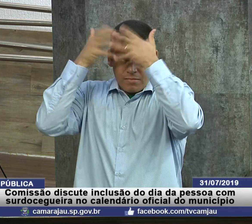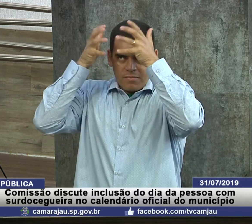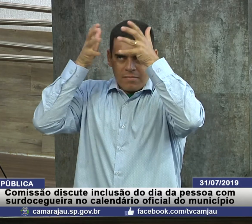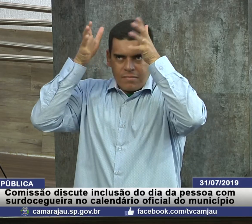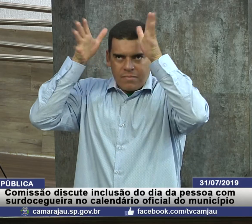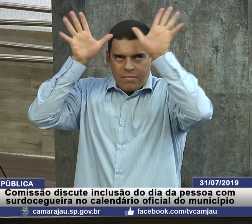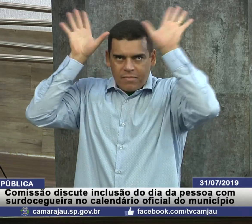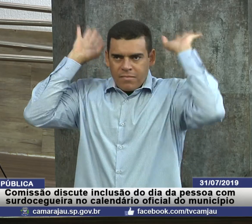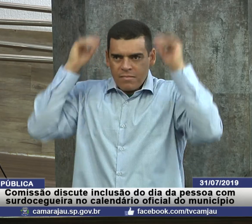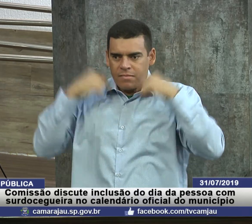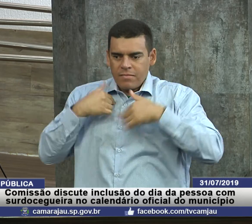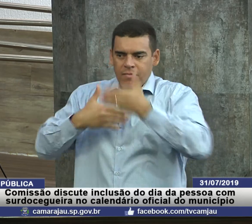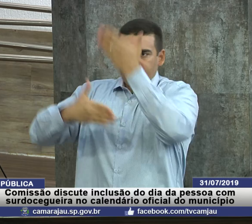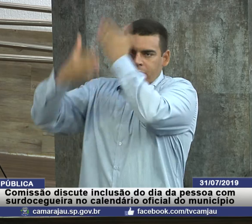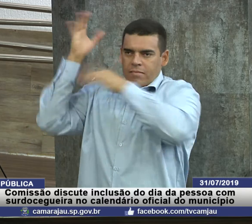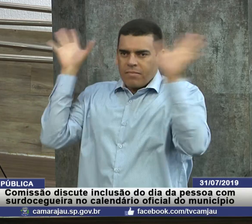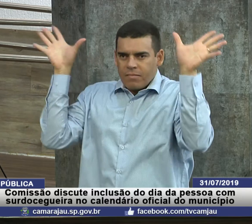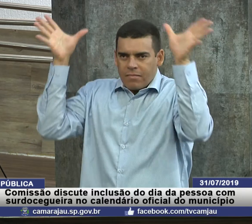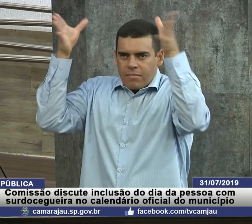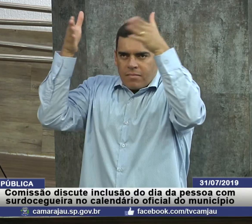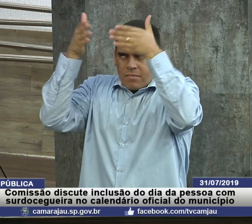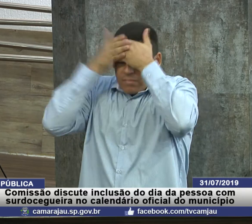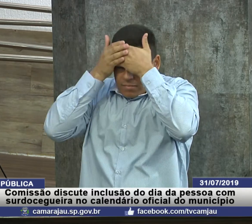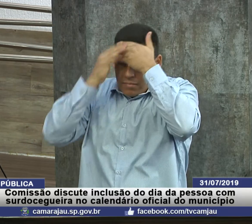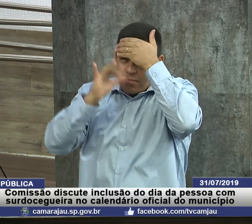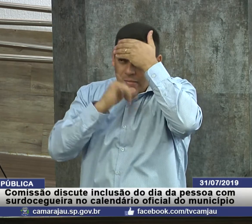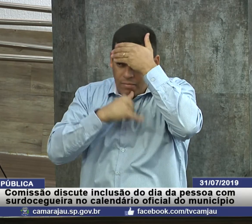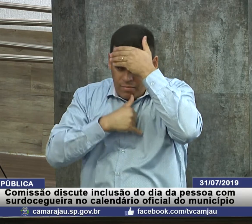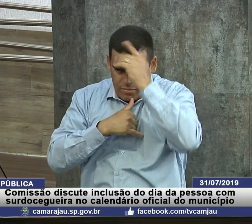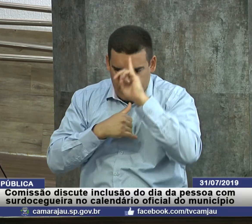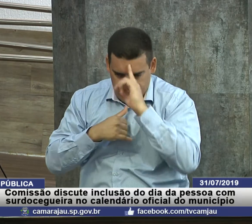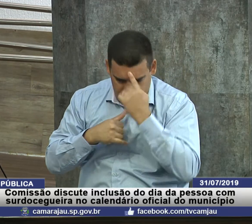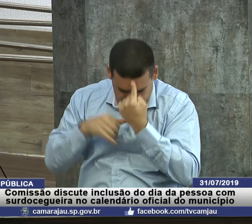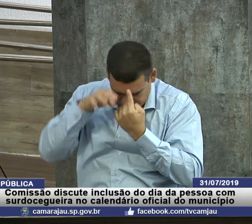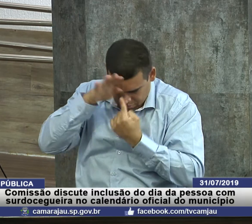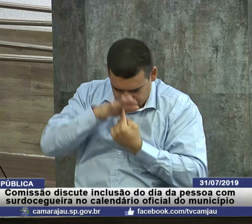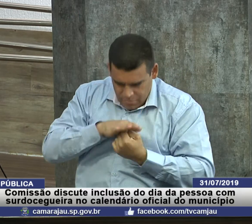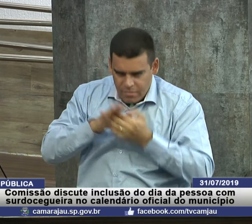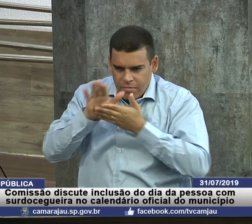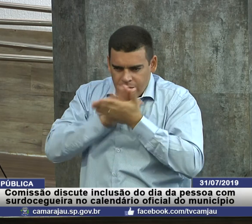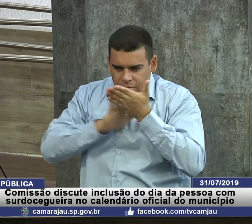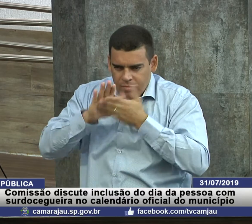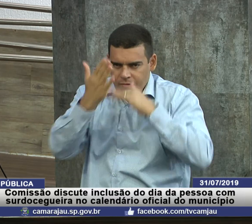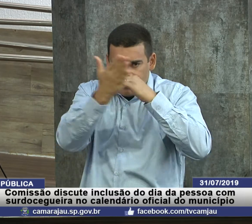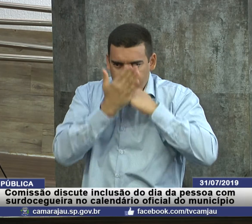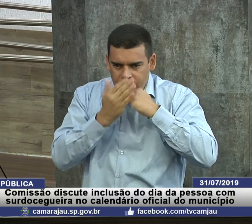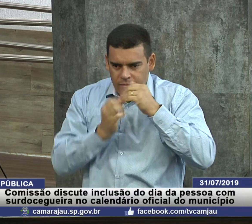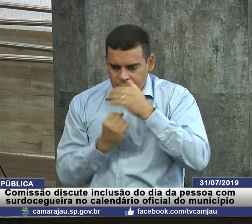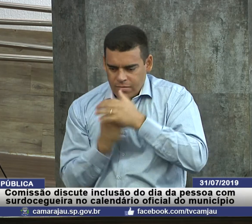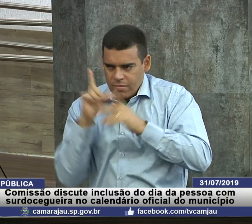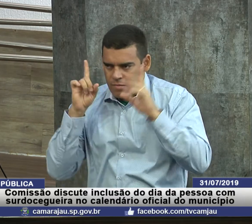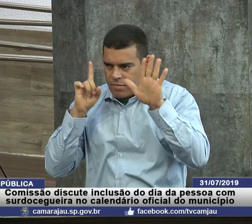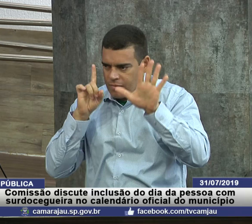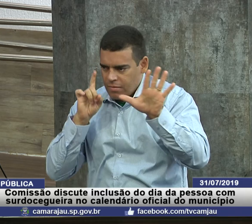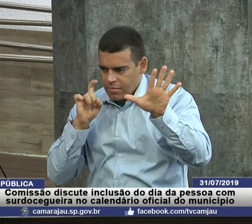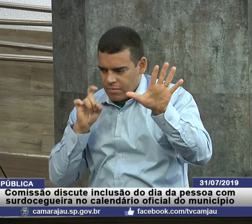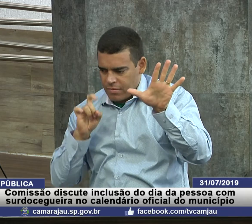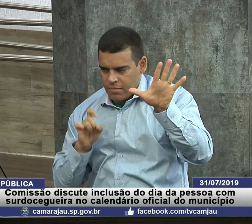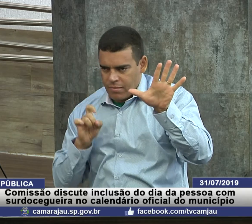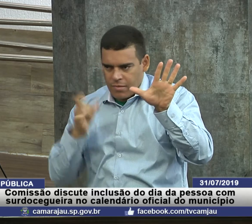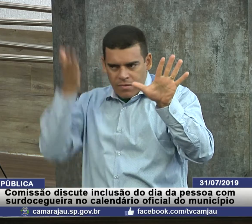pessoas que saibam trabalhar com essas pessoas, para que o surdo cego abra a mente. Eu não quero que as pessoas passem por aquilo que eu